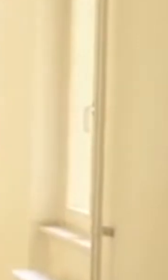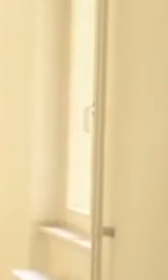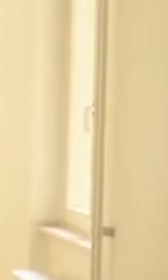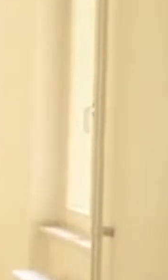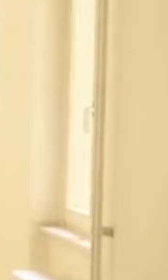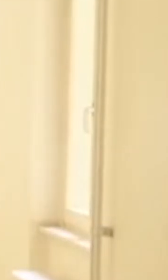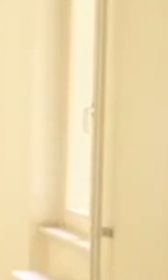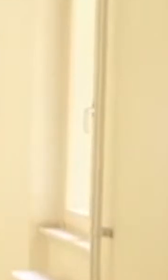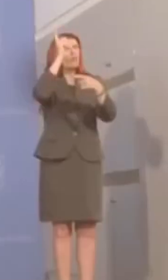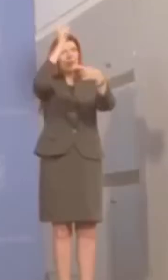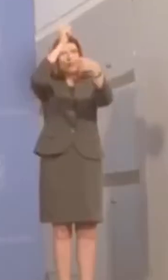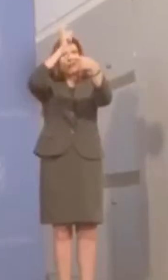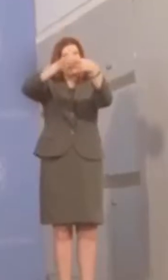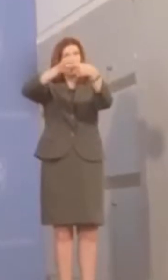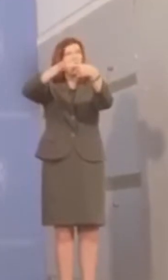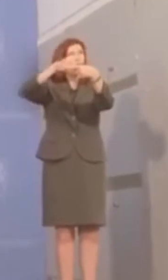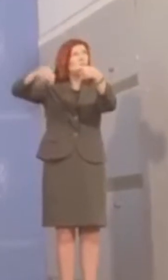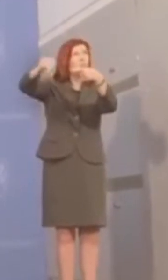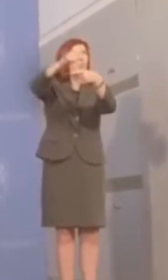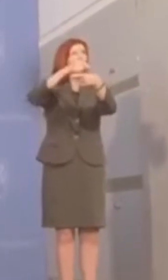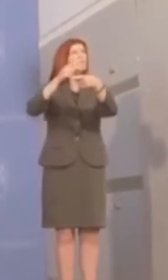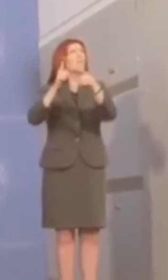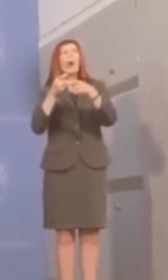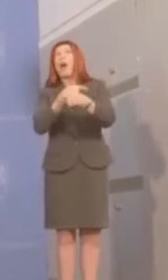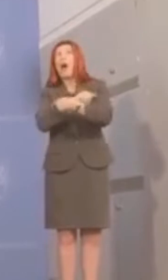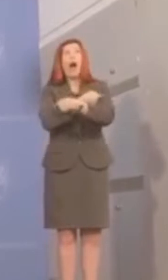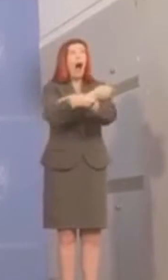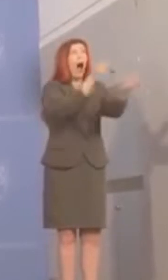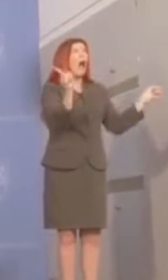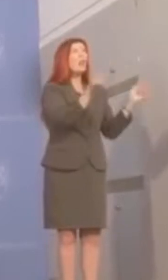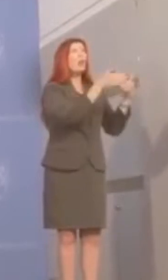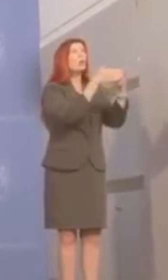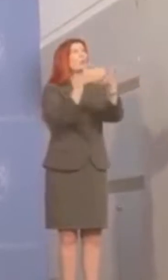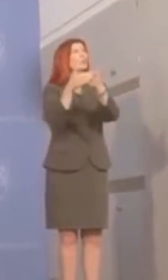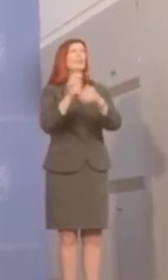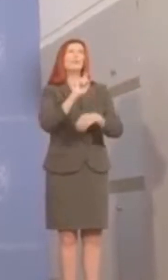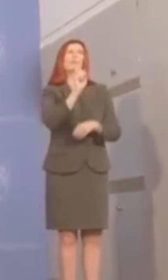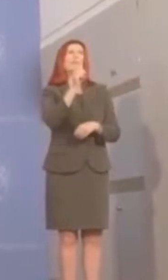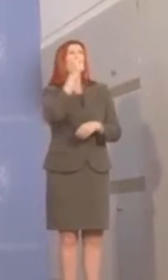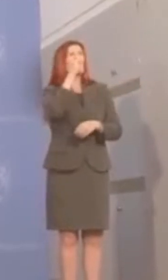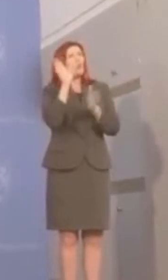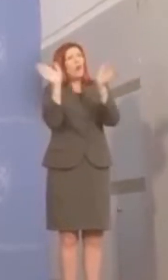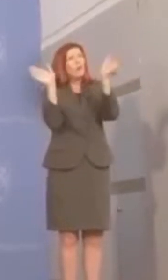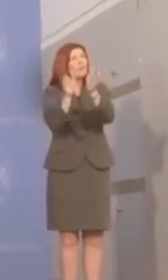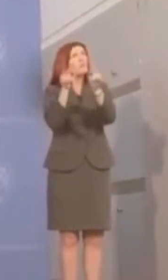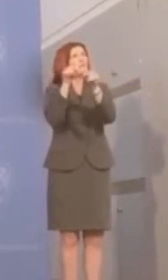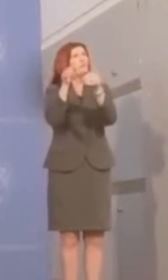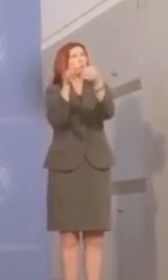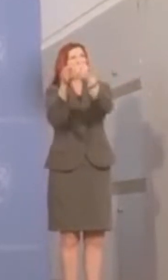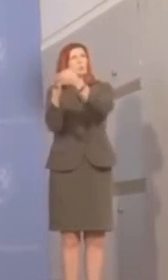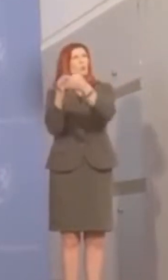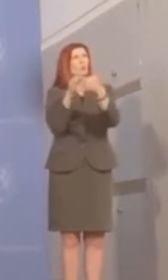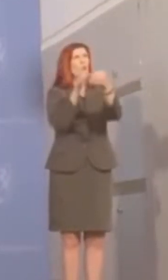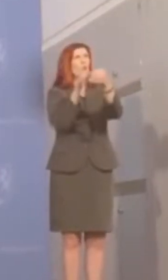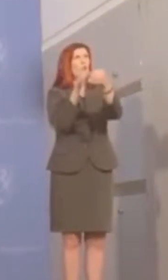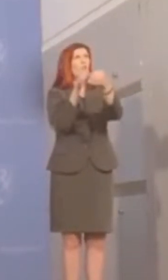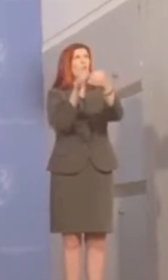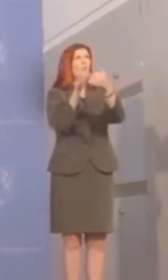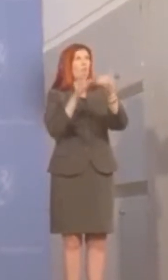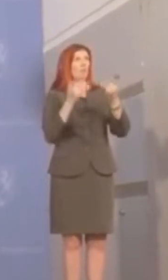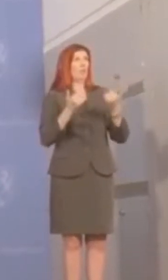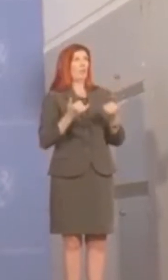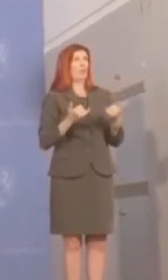am Dienstag in Düsseldorf. Werden wir jetzt erstmals in Deutschland